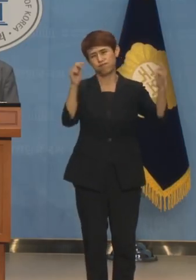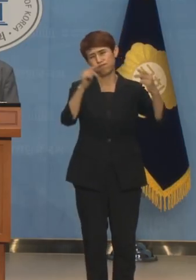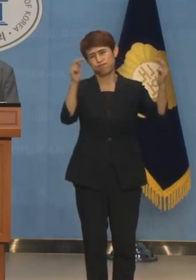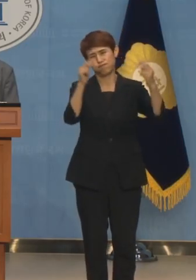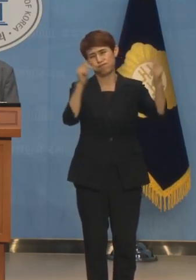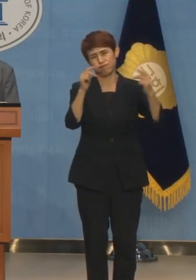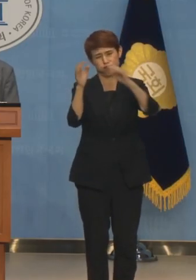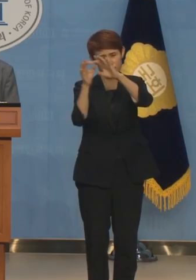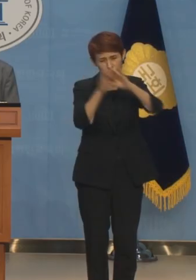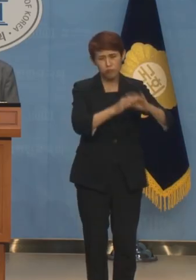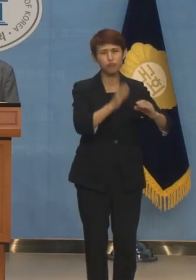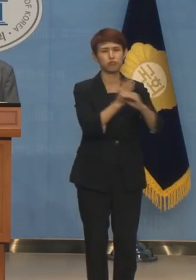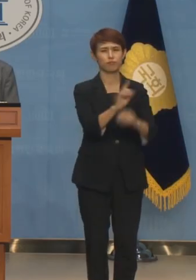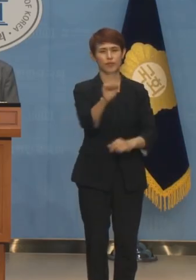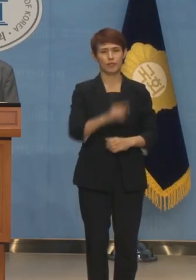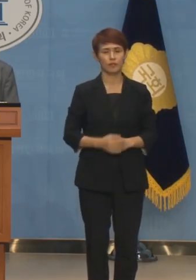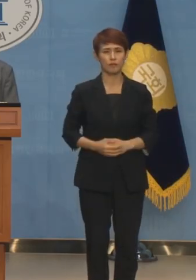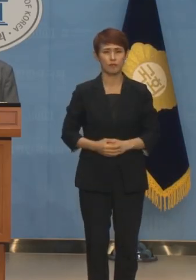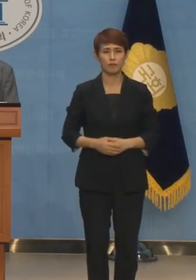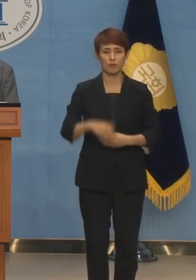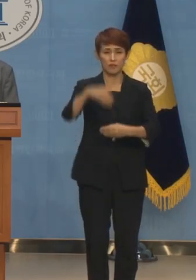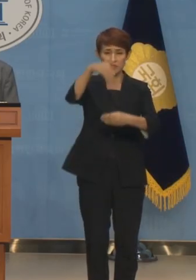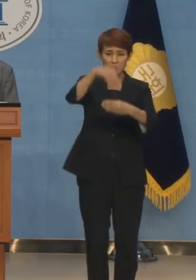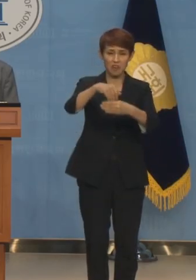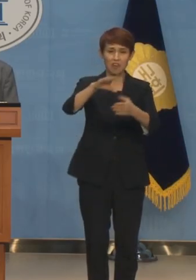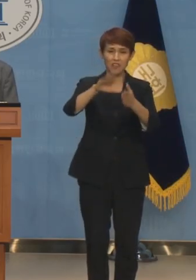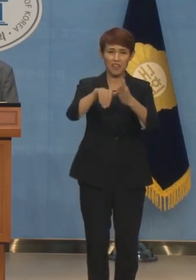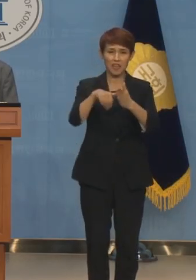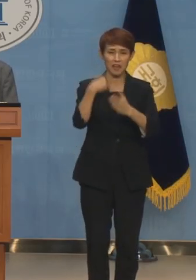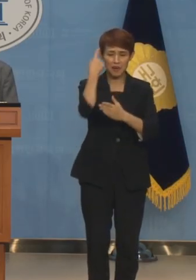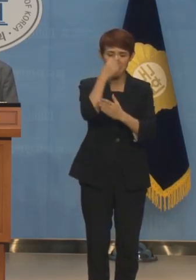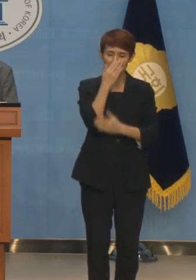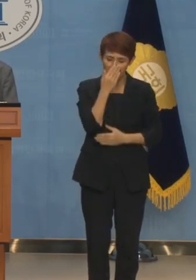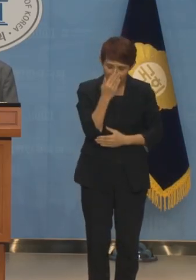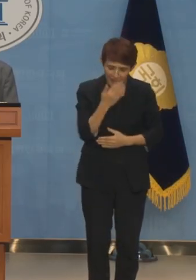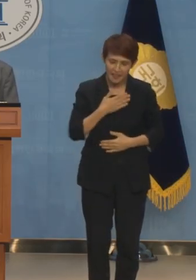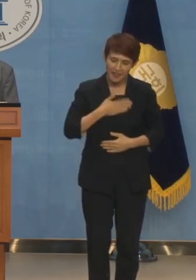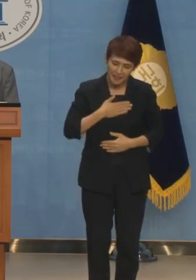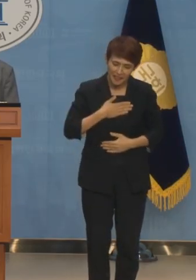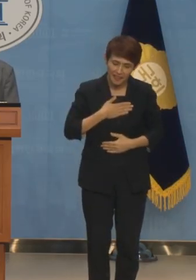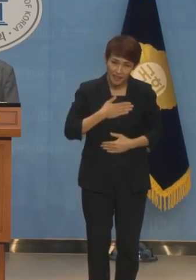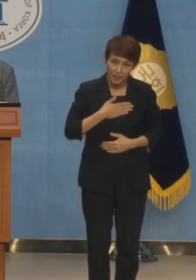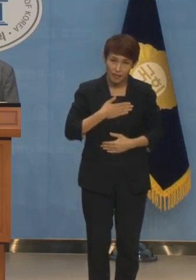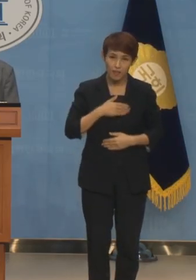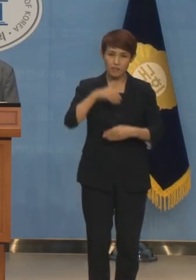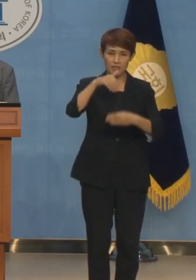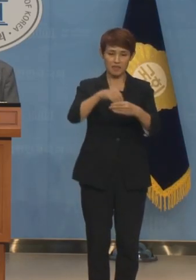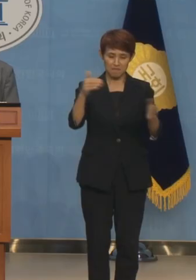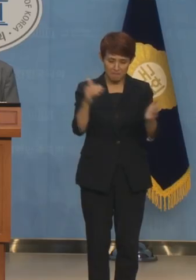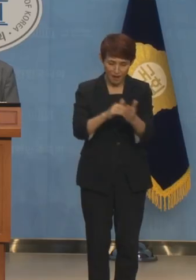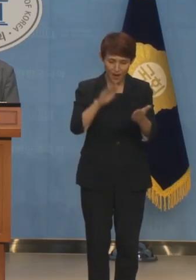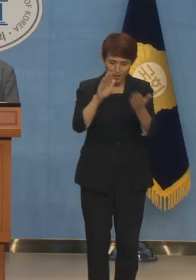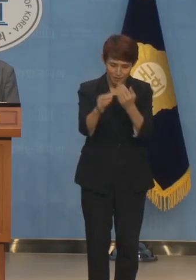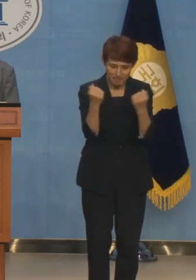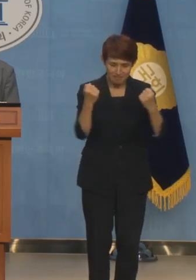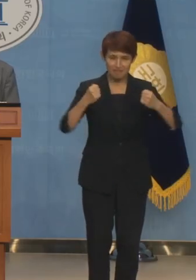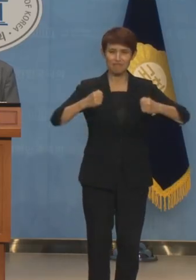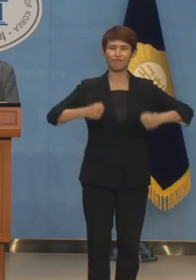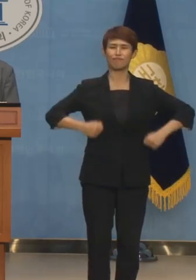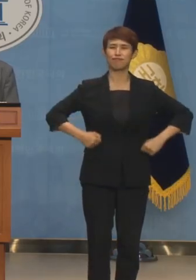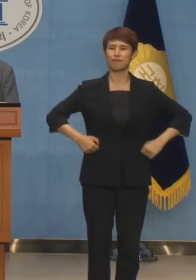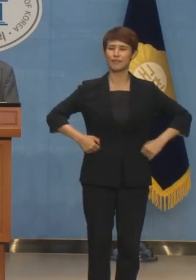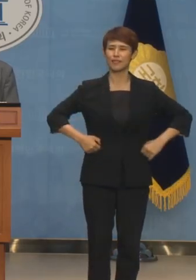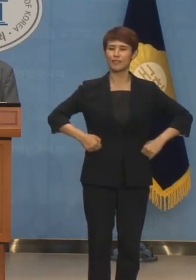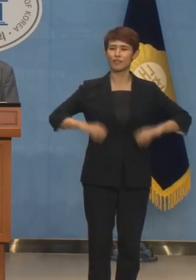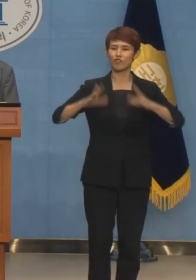돌입했습니다. 선거 때만 고개 숙이는 척하고 선거만 끝나면 국민을 무시한